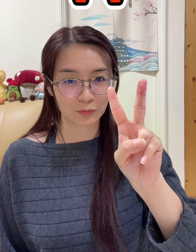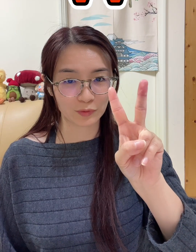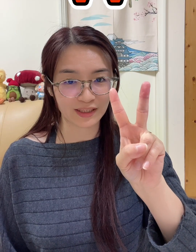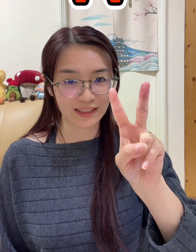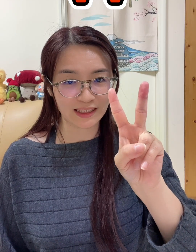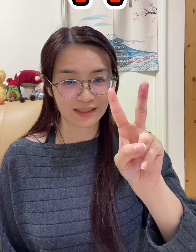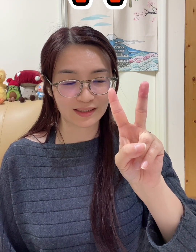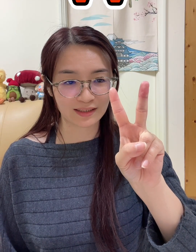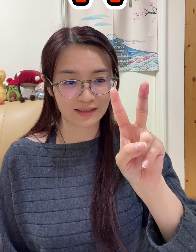V